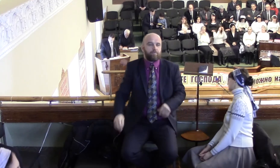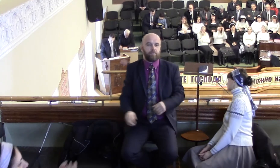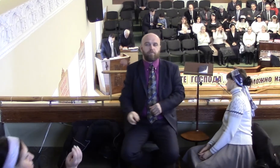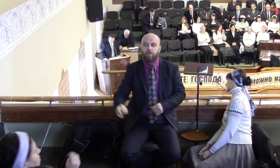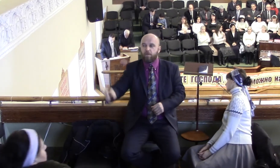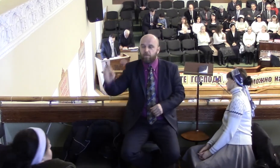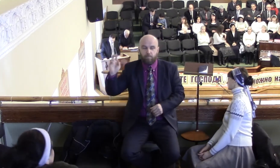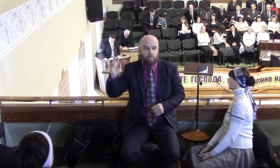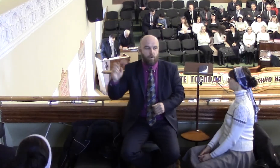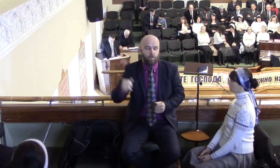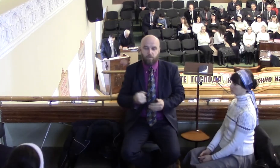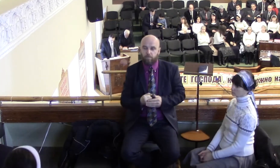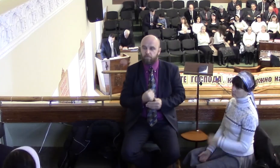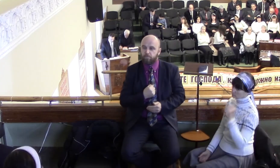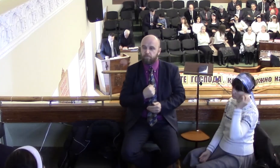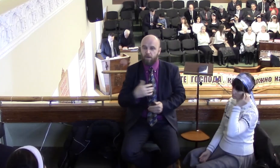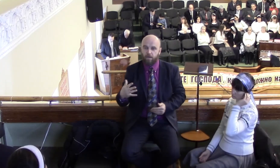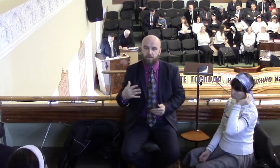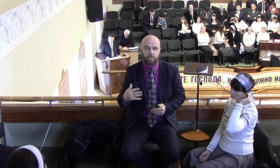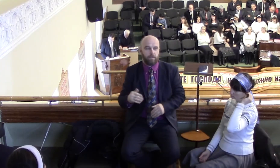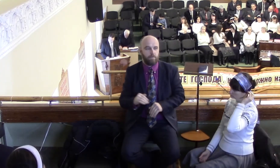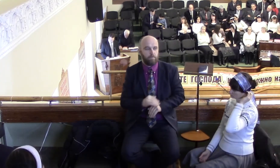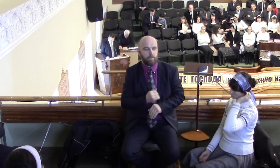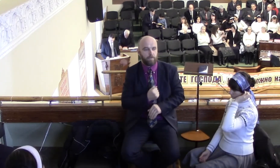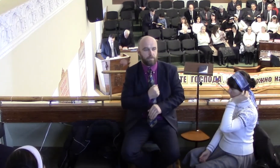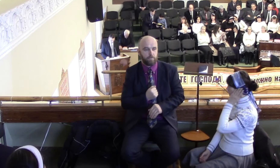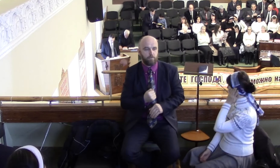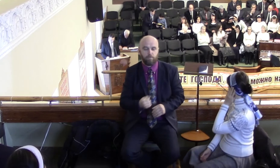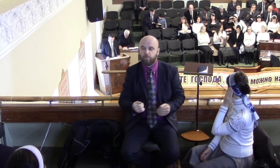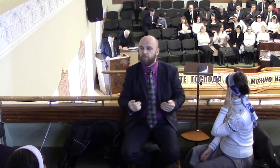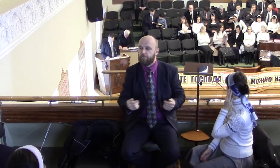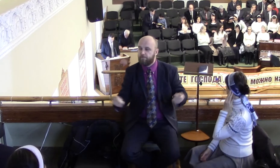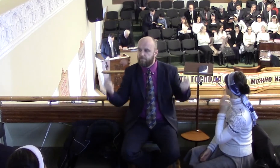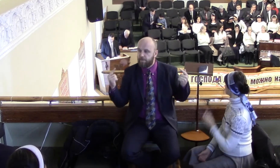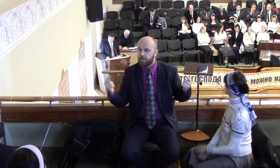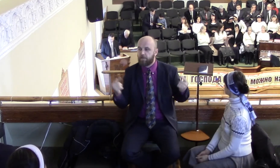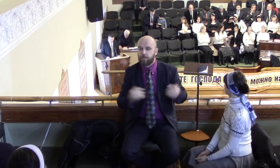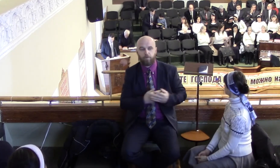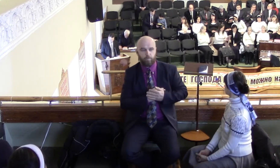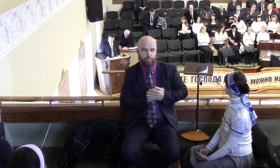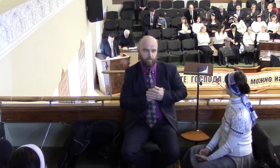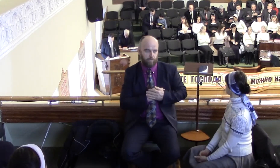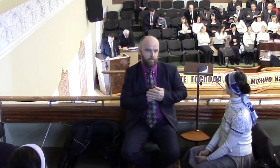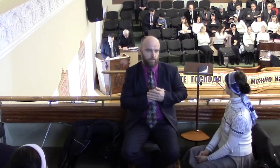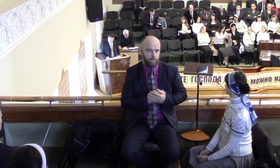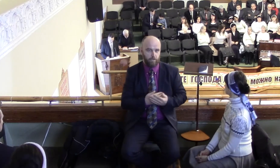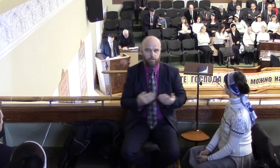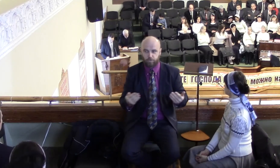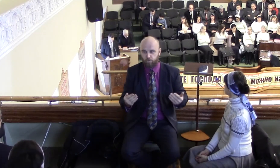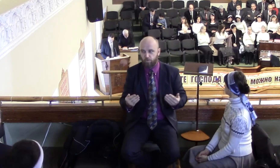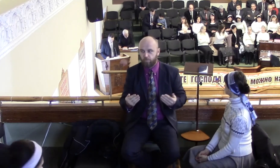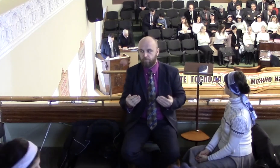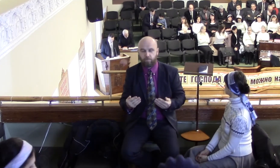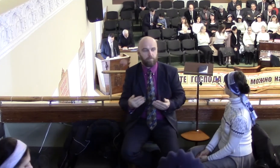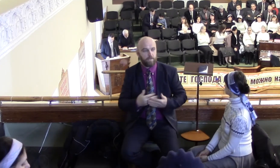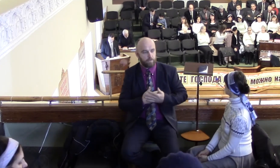«Бог, богатый милостью по своей великой любви, которую возлюбил нас, и нас, мертвых по